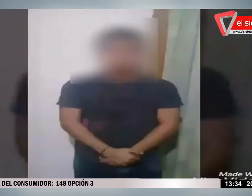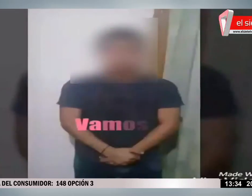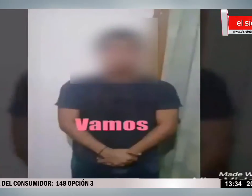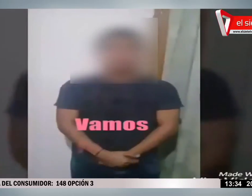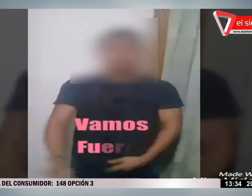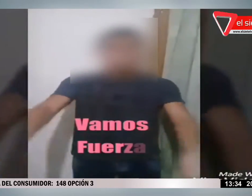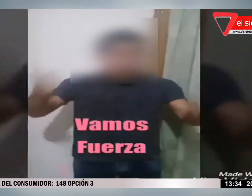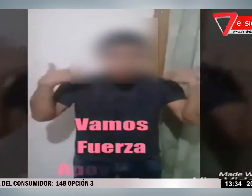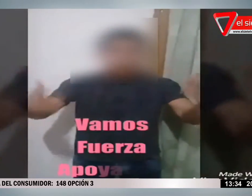hablando,